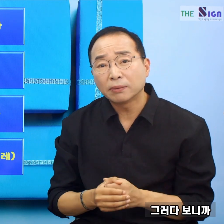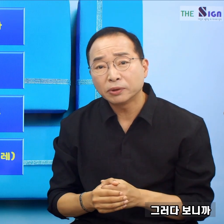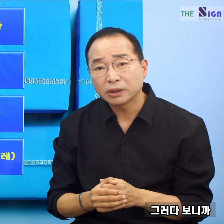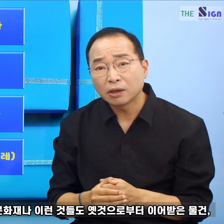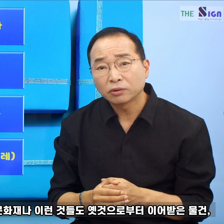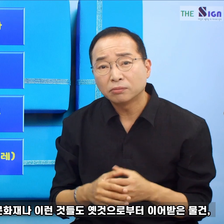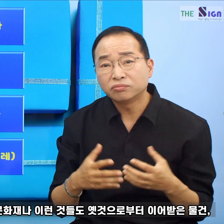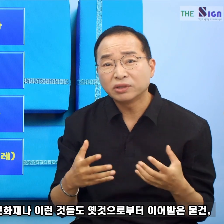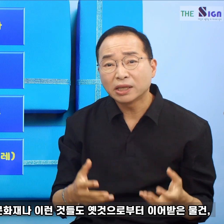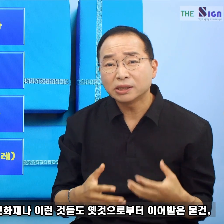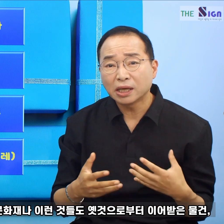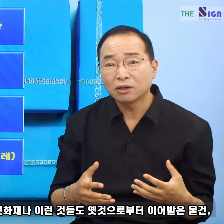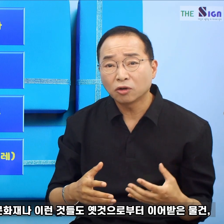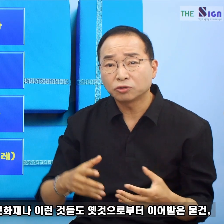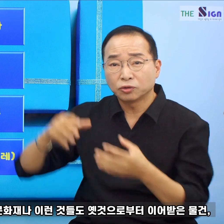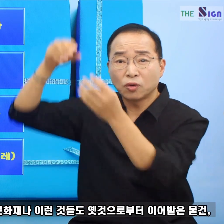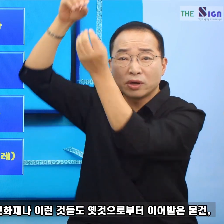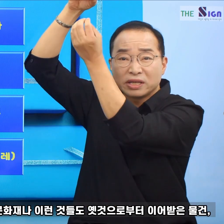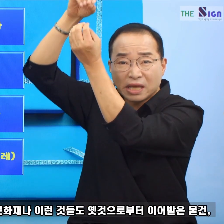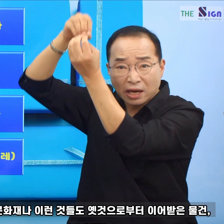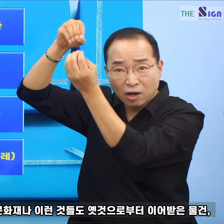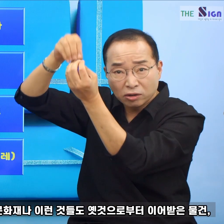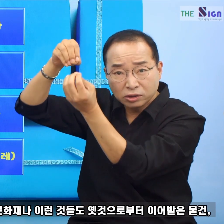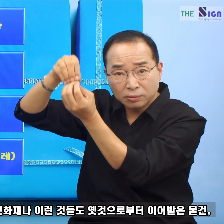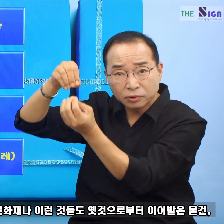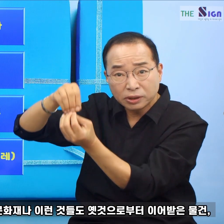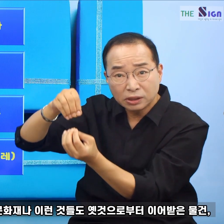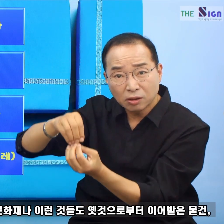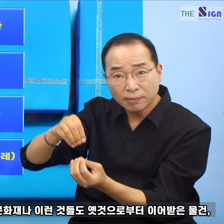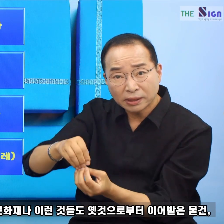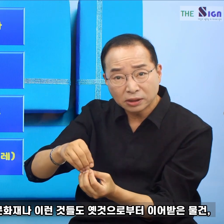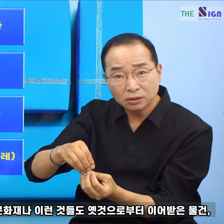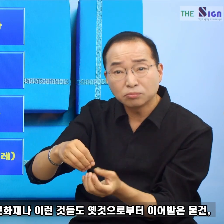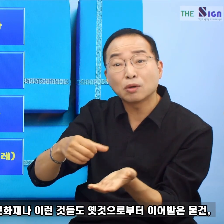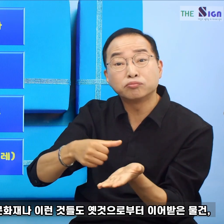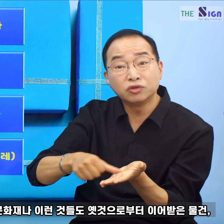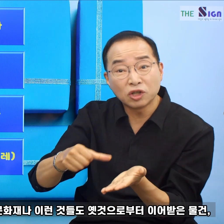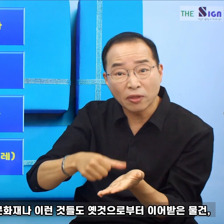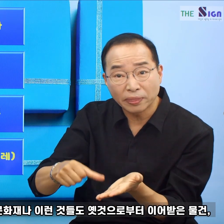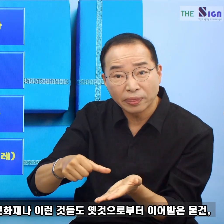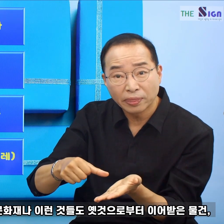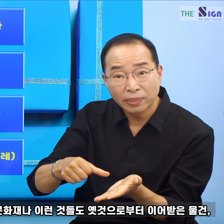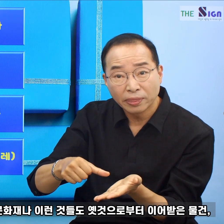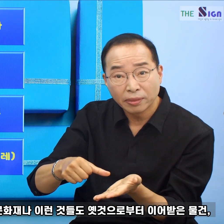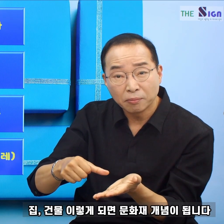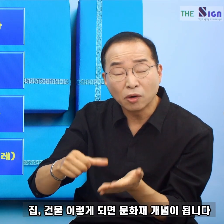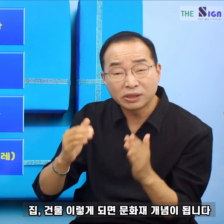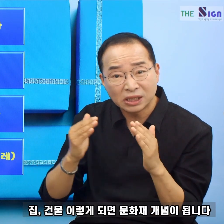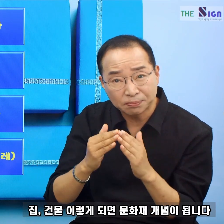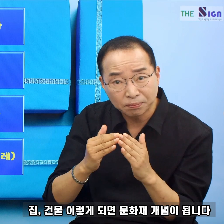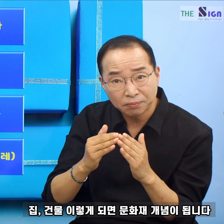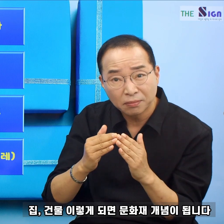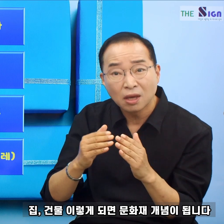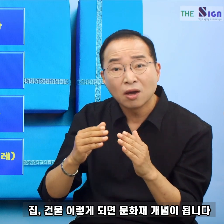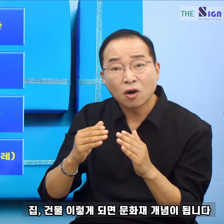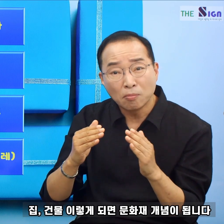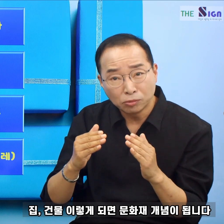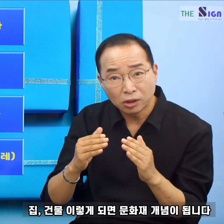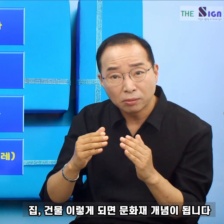보니까 어떤 문화재나 이런 것들도 옛 것으로부터 이어받은 뭐 물건, 뭐 집, 건물, 뭐